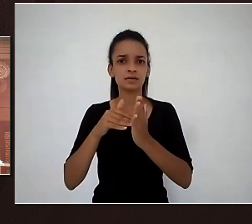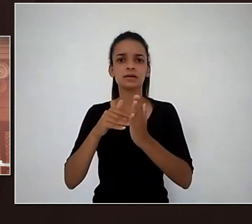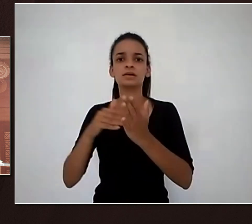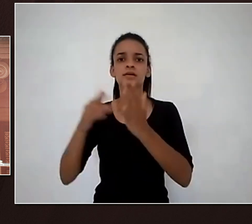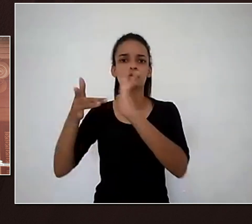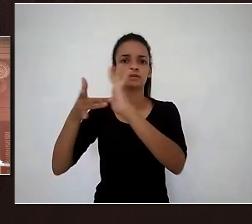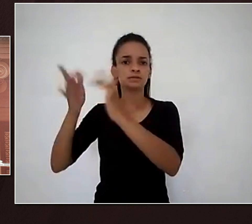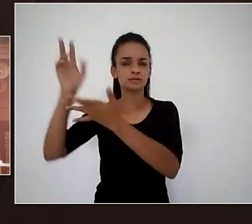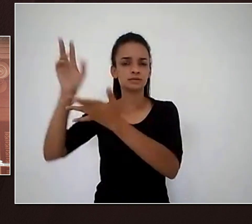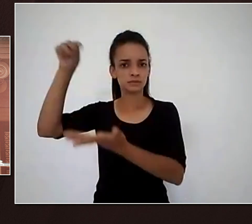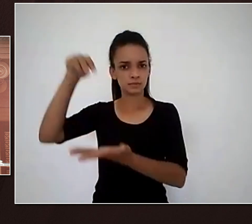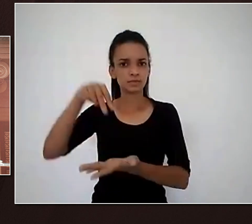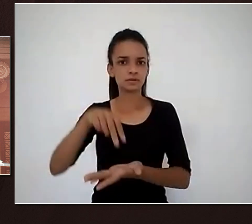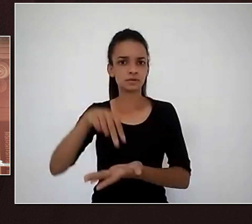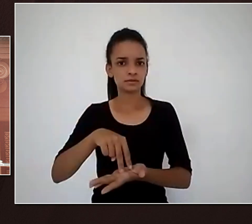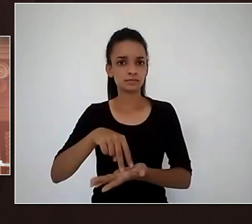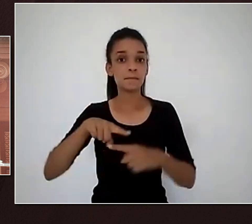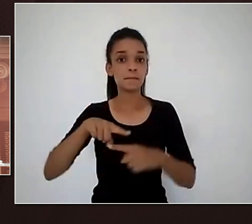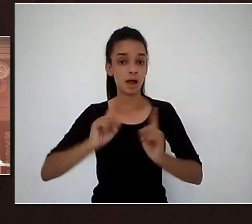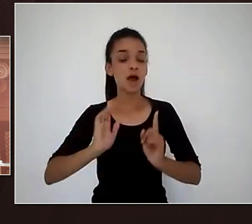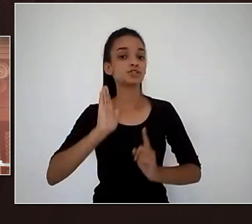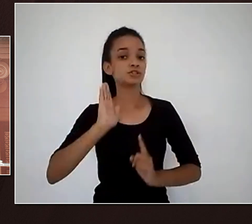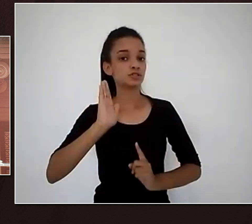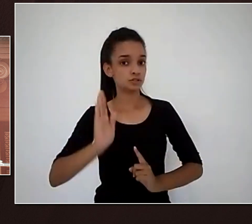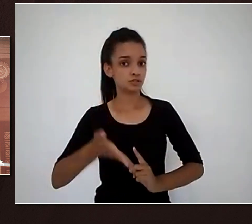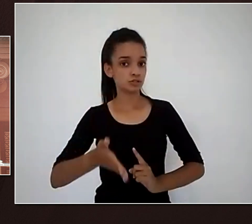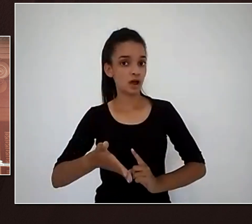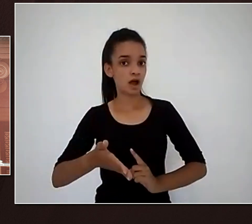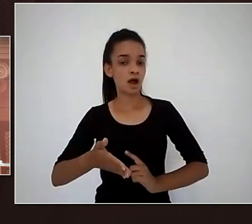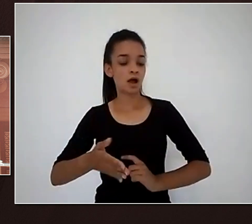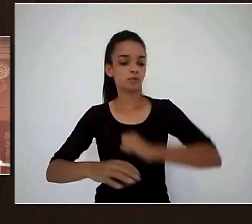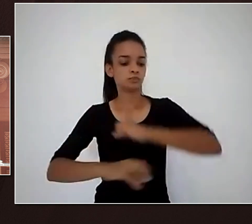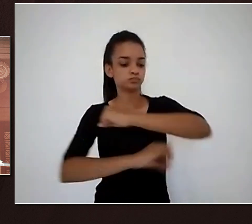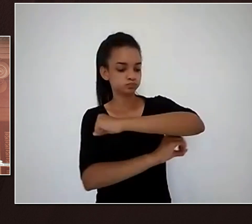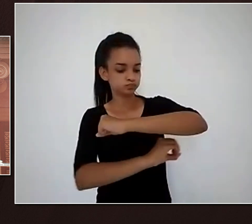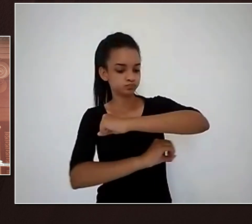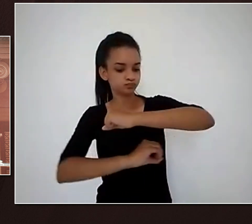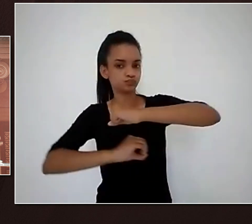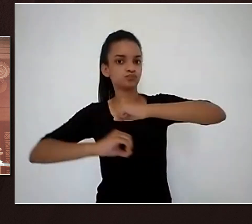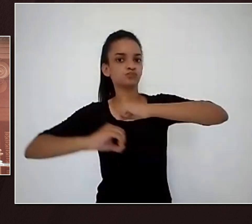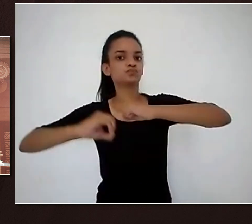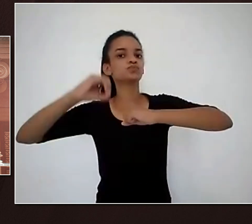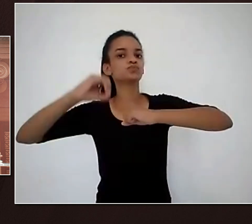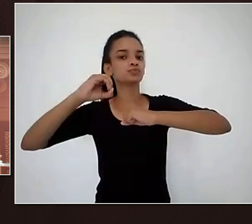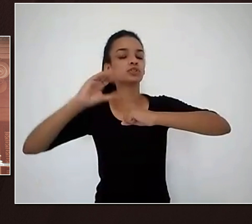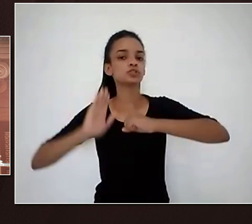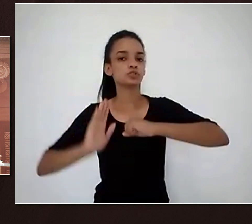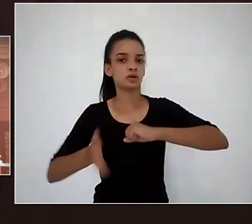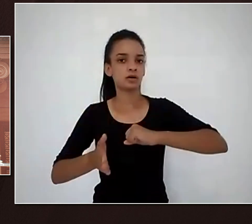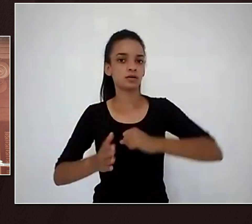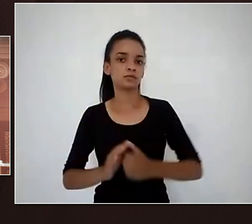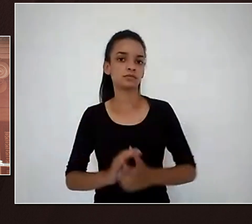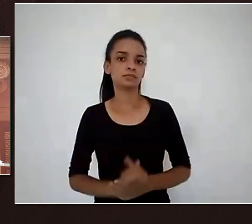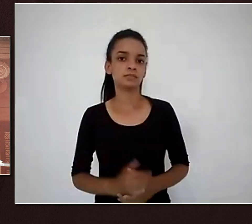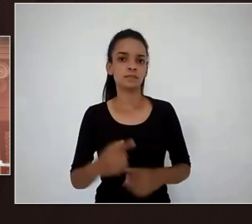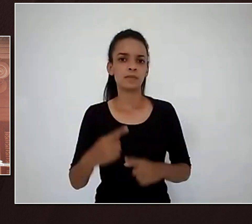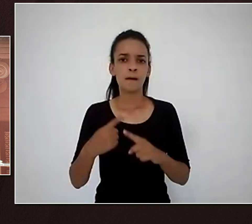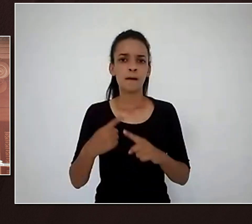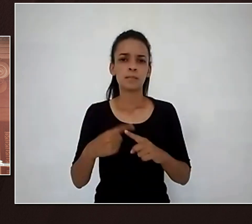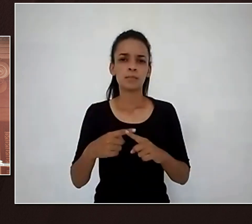Um candelabro, que é a igreja, não tem luz própria. A igreja não tem luz própria, tá? Antes, ela é